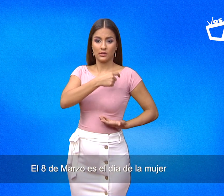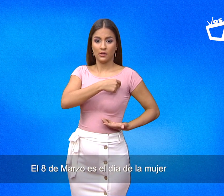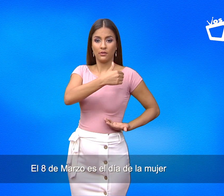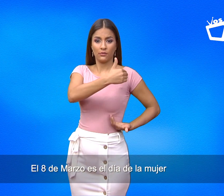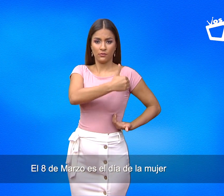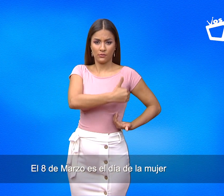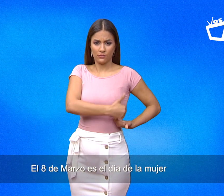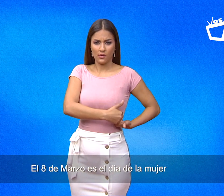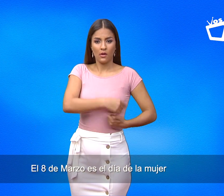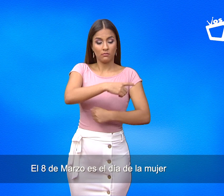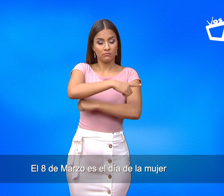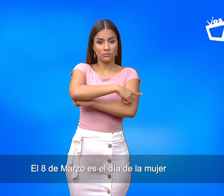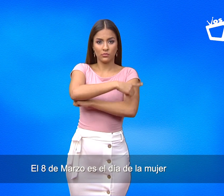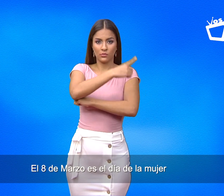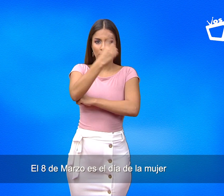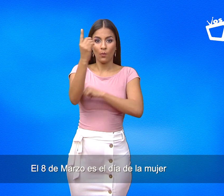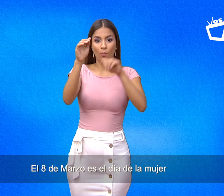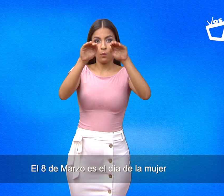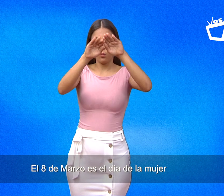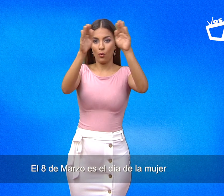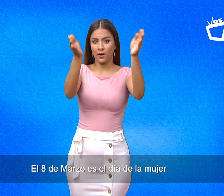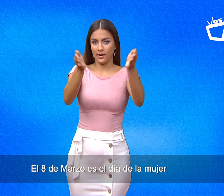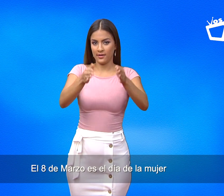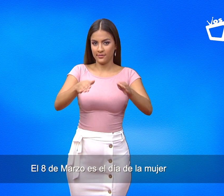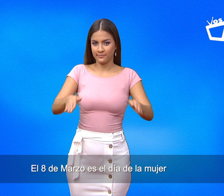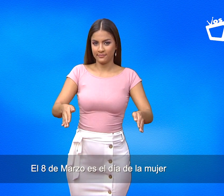el 8 de marzo es el día de la mujer